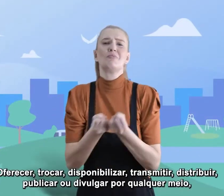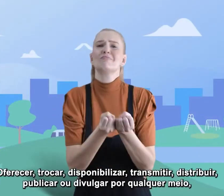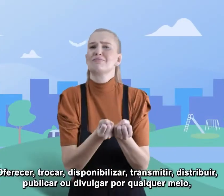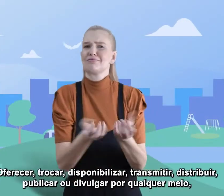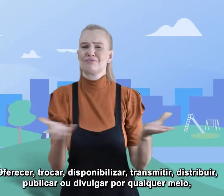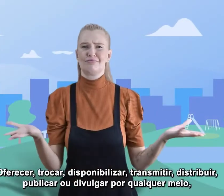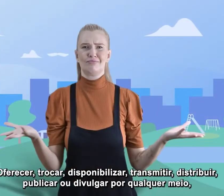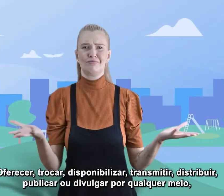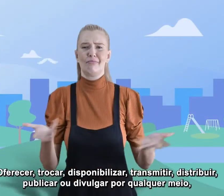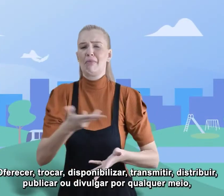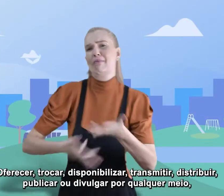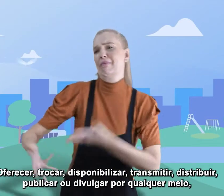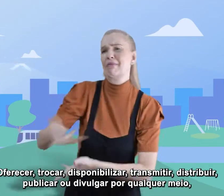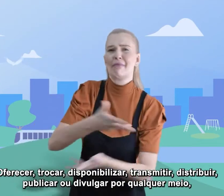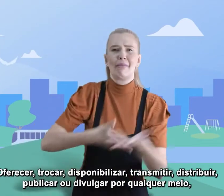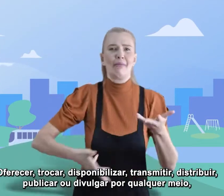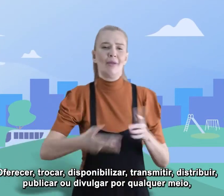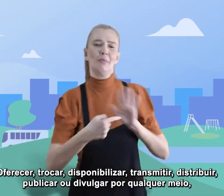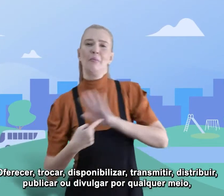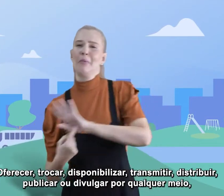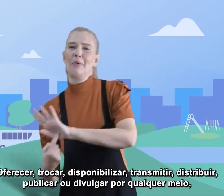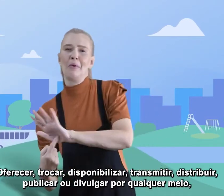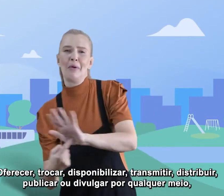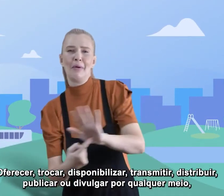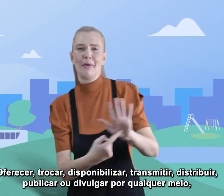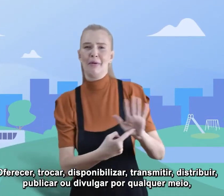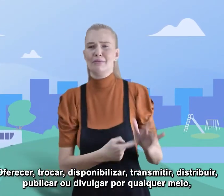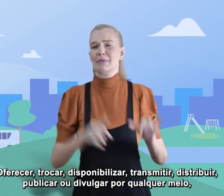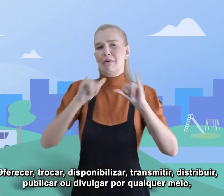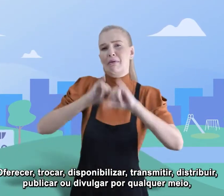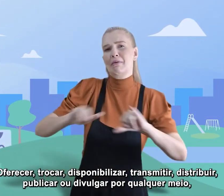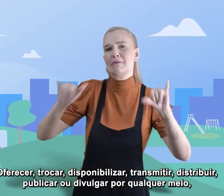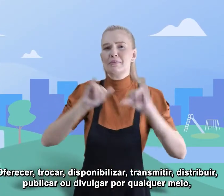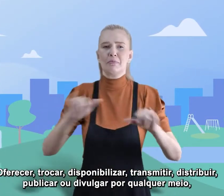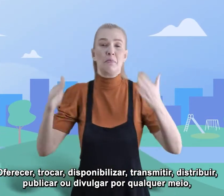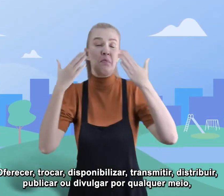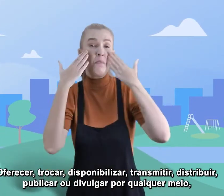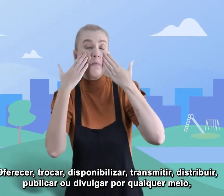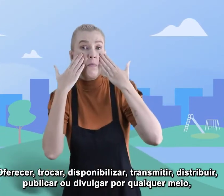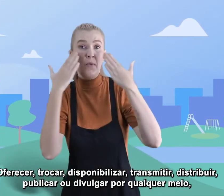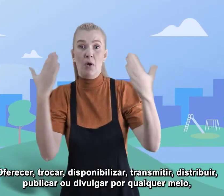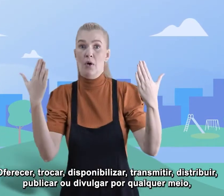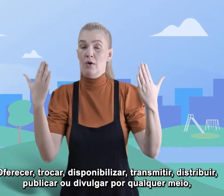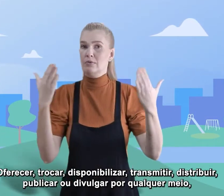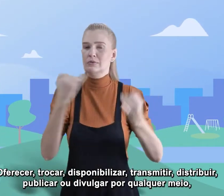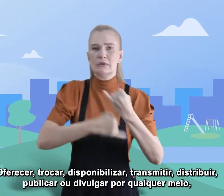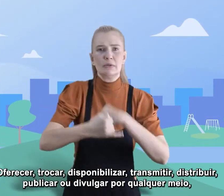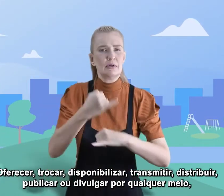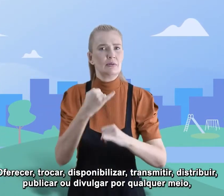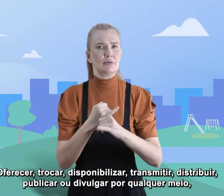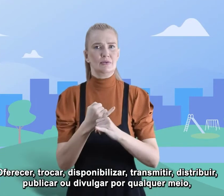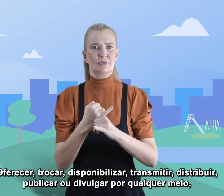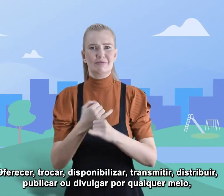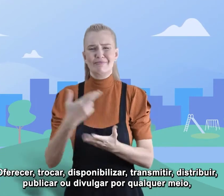Oferecer, trocar, disponibilizar, transmitir, distribuir, publicar ou divulgar, por